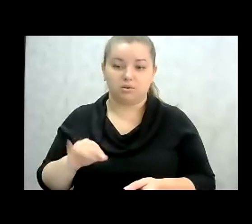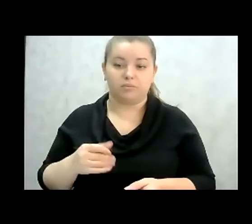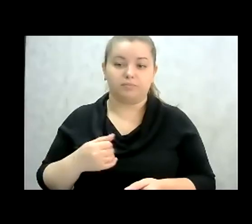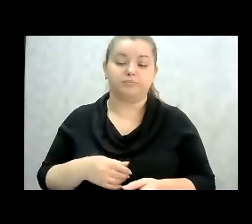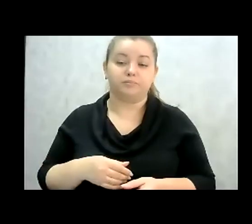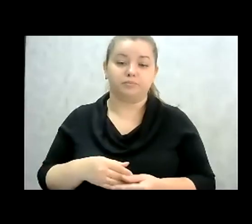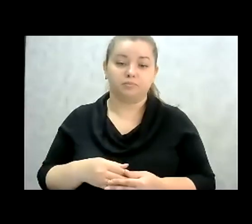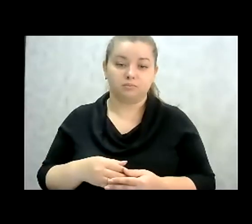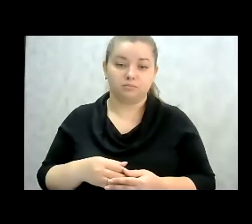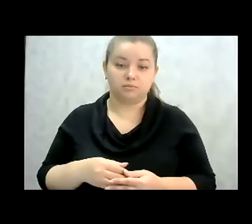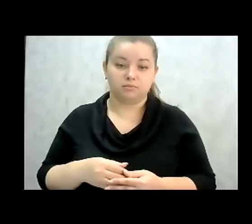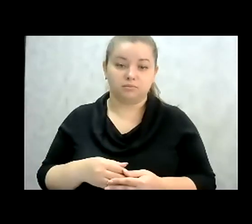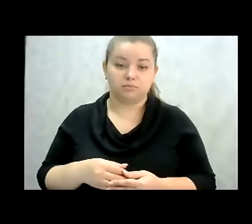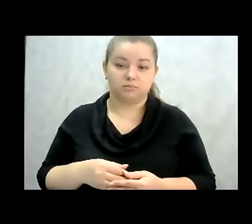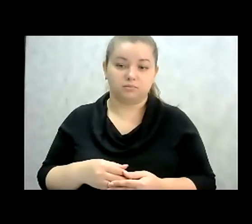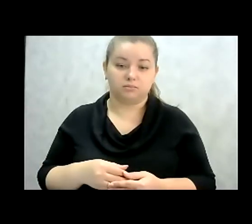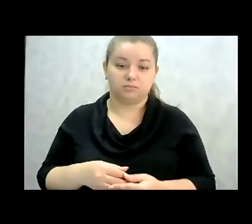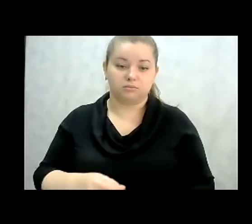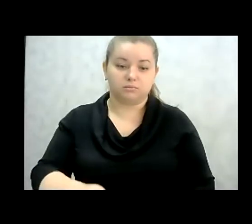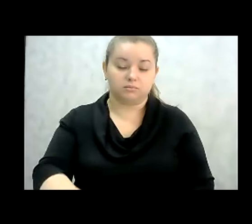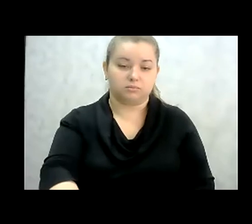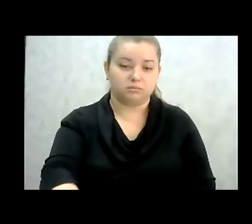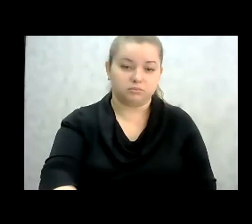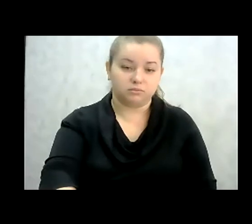Дякую. Thank you.